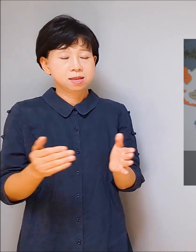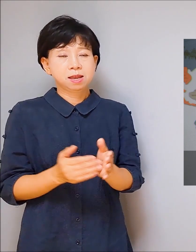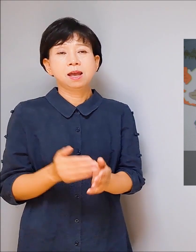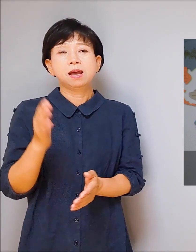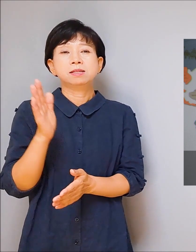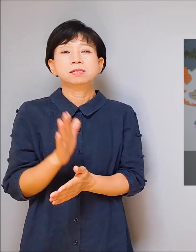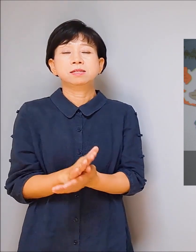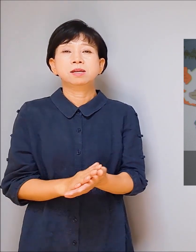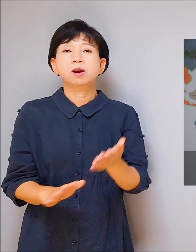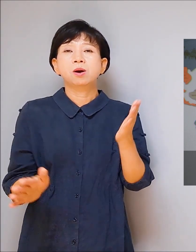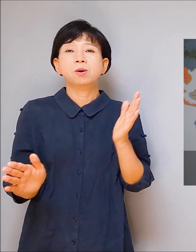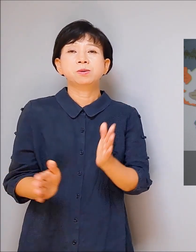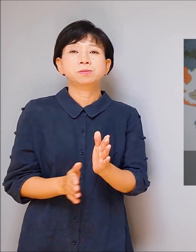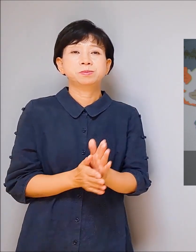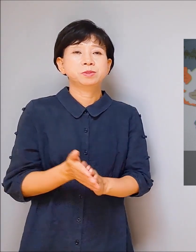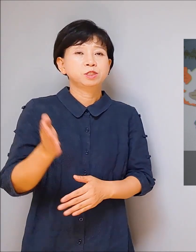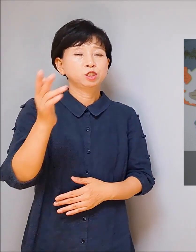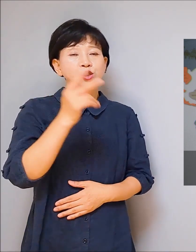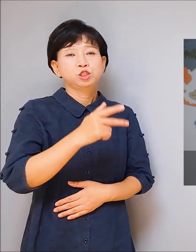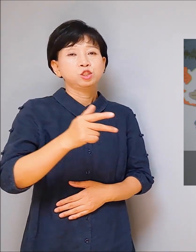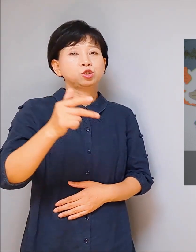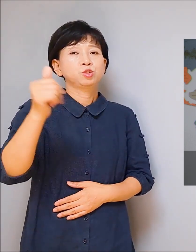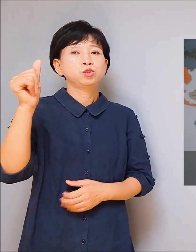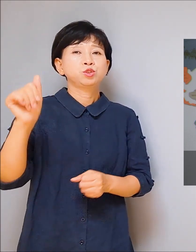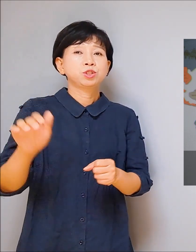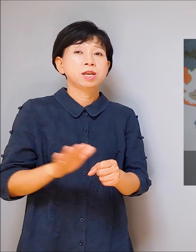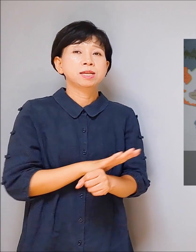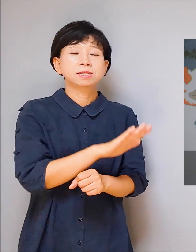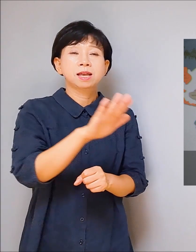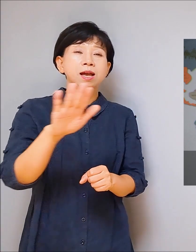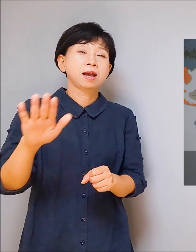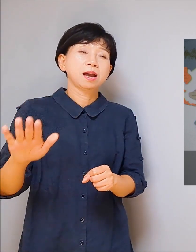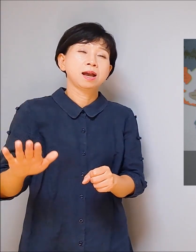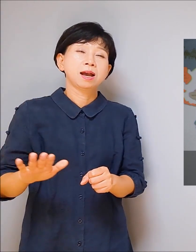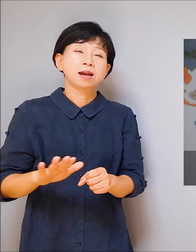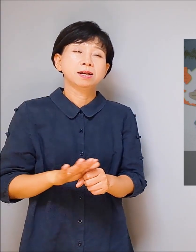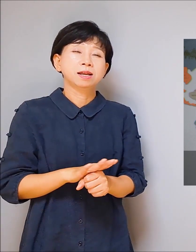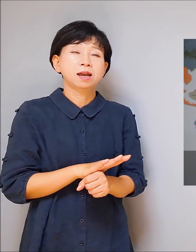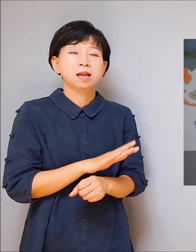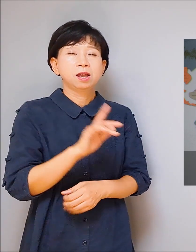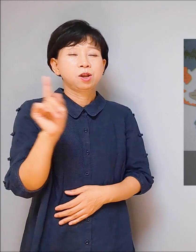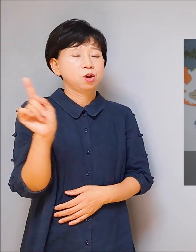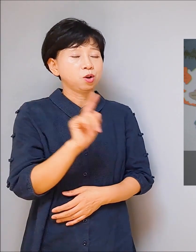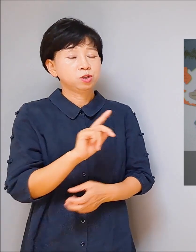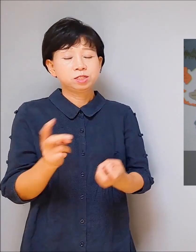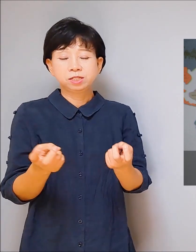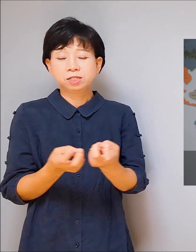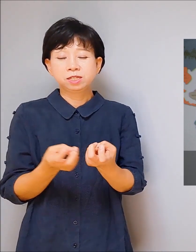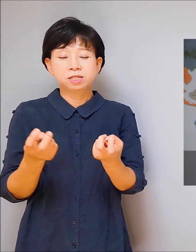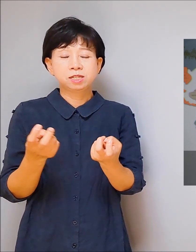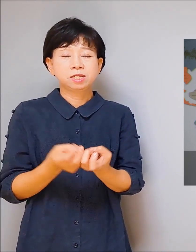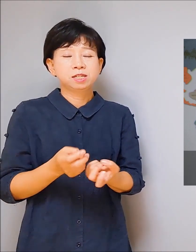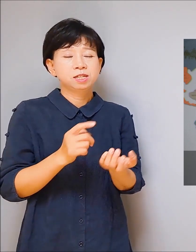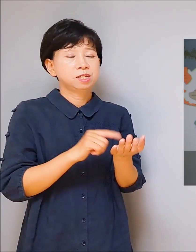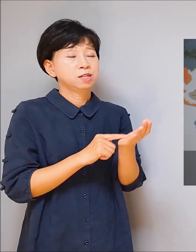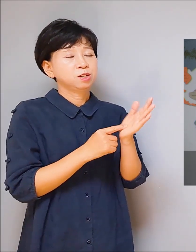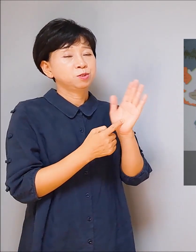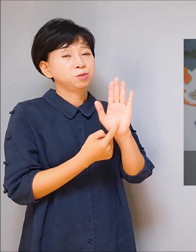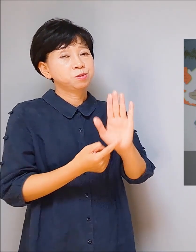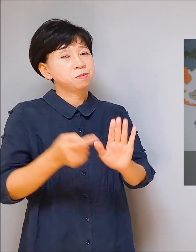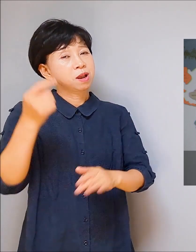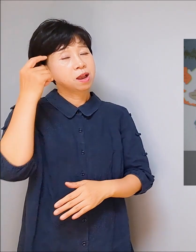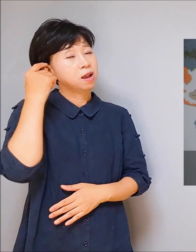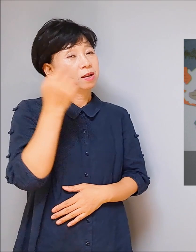은혜라. 한이 없는 주의 사랑 어찌